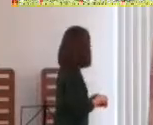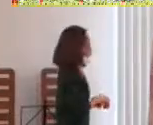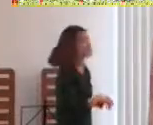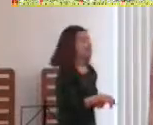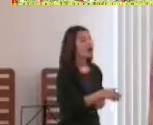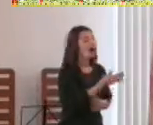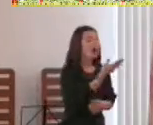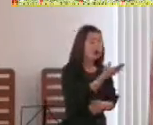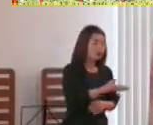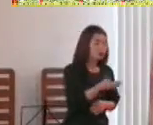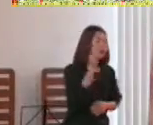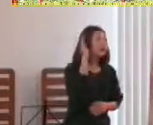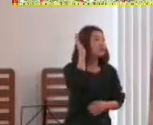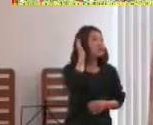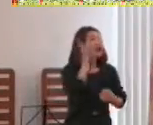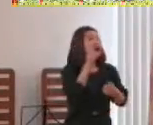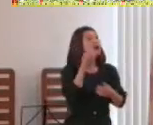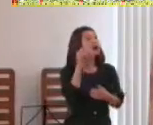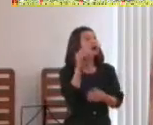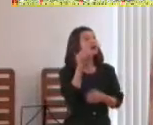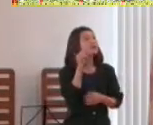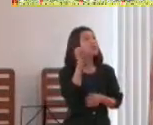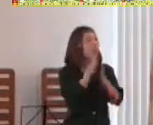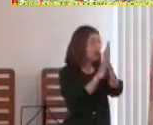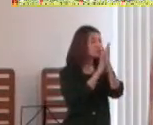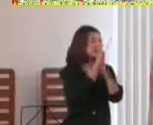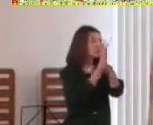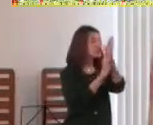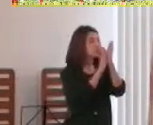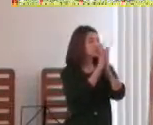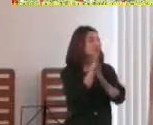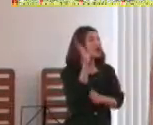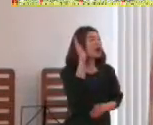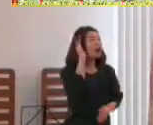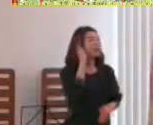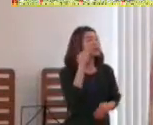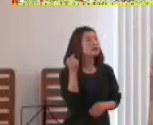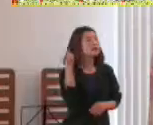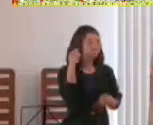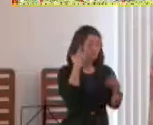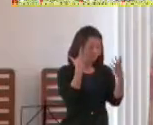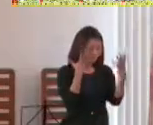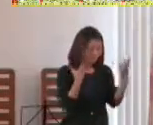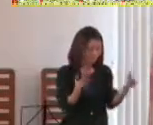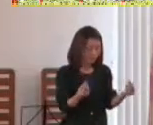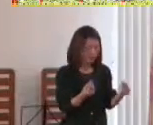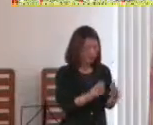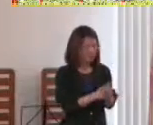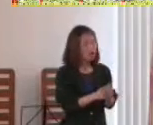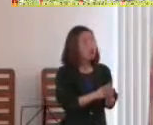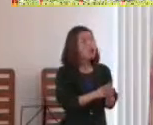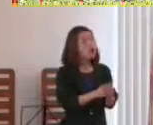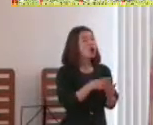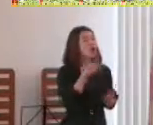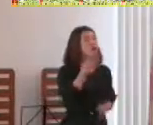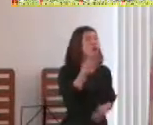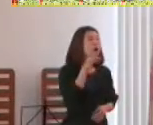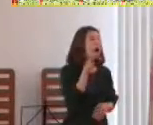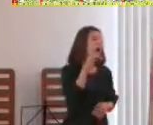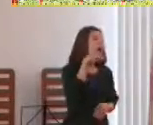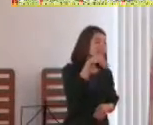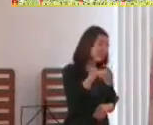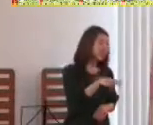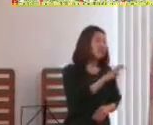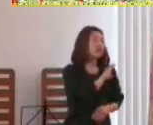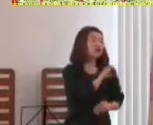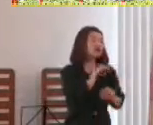き入れられた。あなたの妻エリサベトは男の子を産む、その子をヨハネと名付けなさい。ここでも